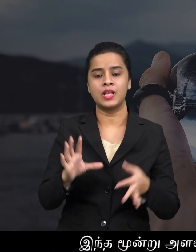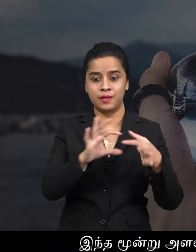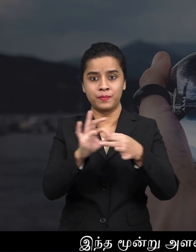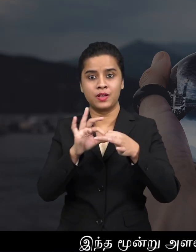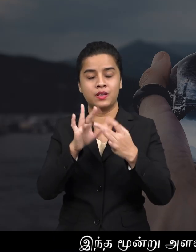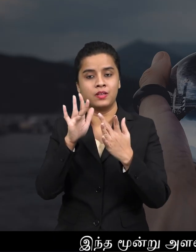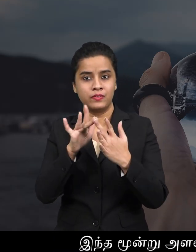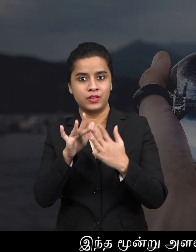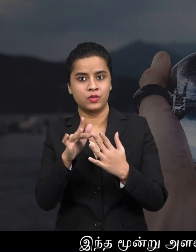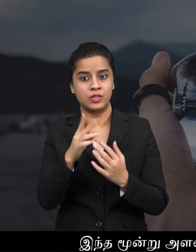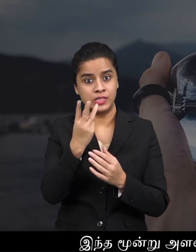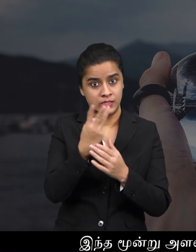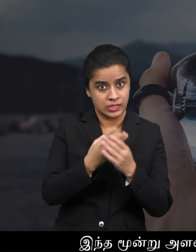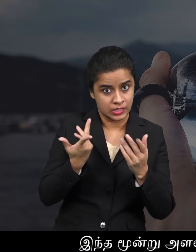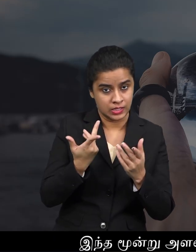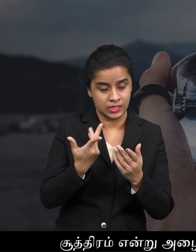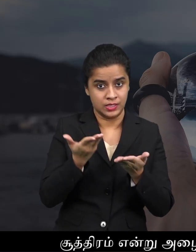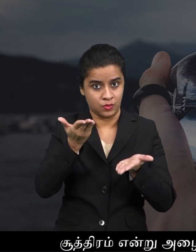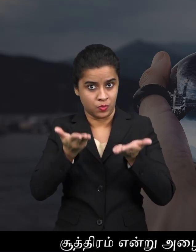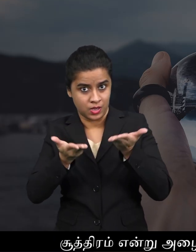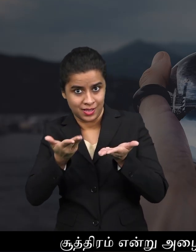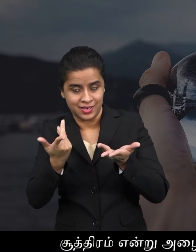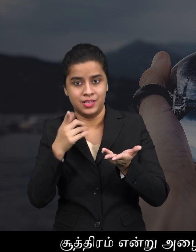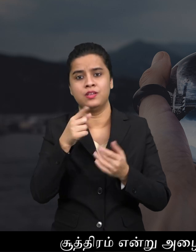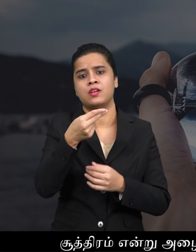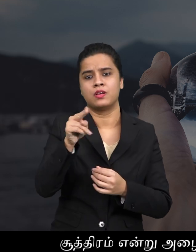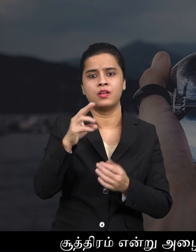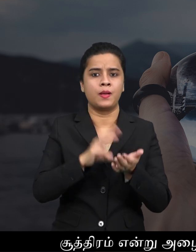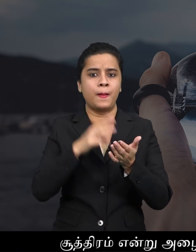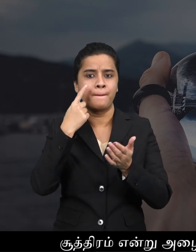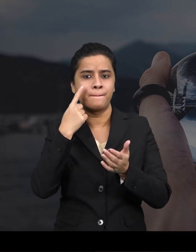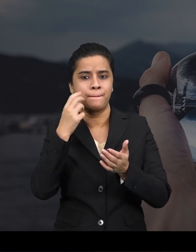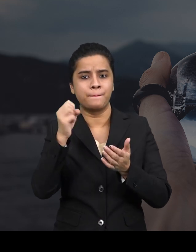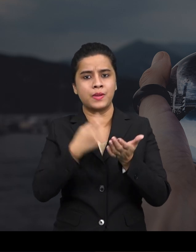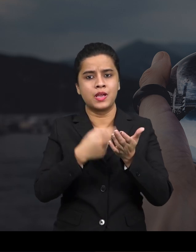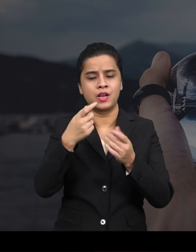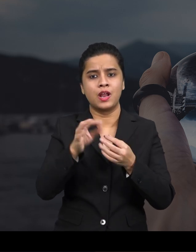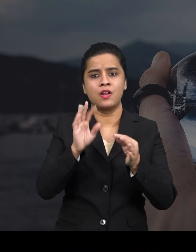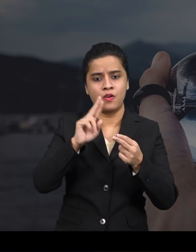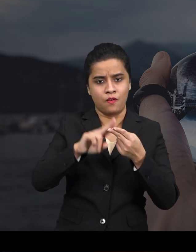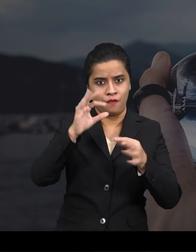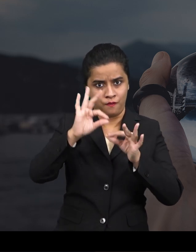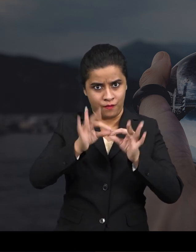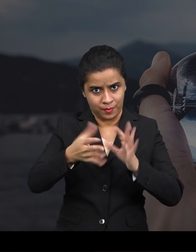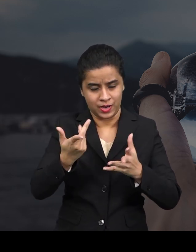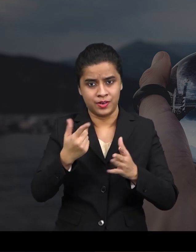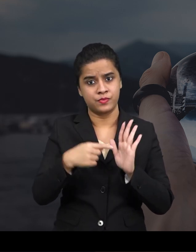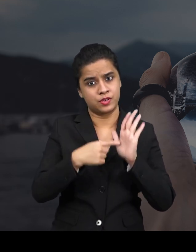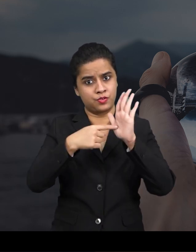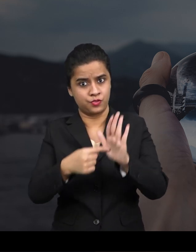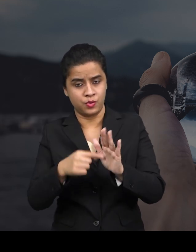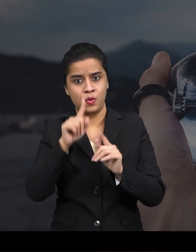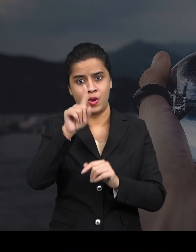மூன்று அளவுகளுக்கிடையிலான தொடர்பு கண்ணாடி சூத்திரம் என்று அழைக்கப்படுகிறது. 1 கீழ் V